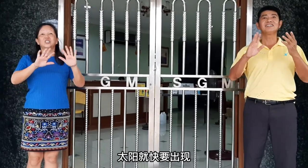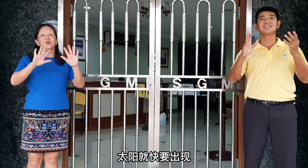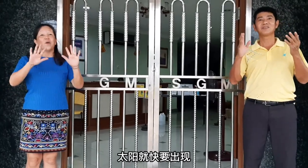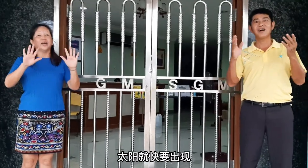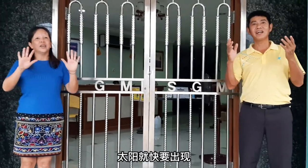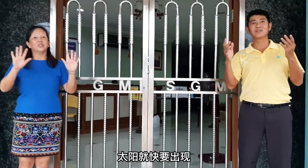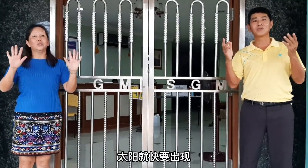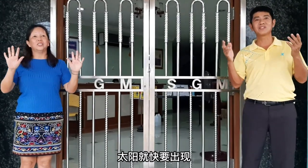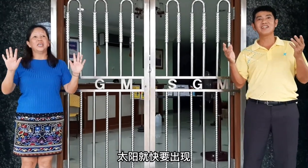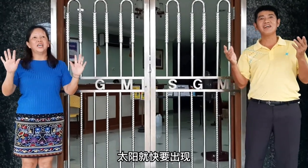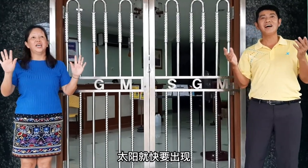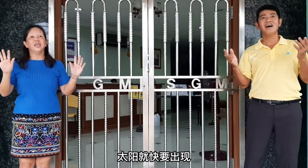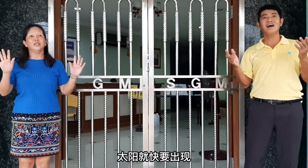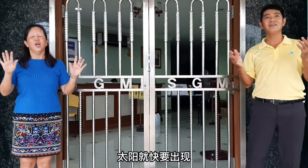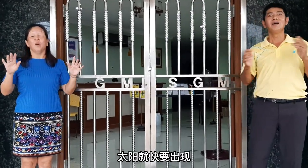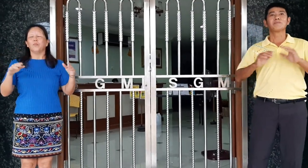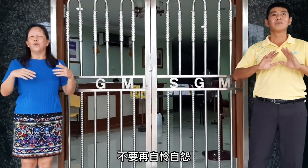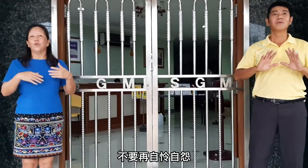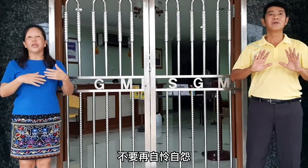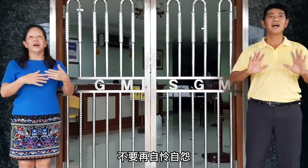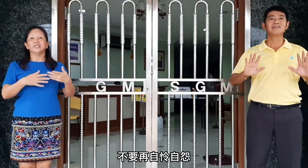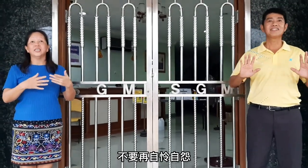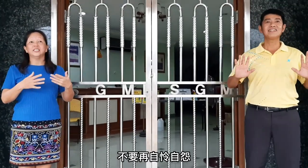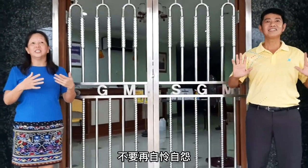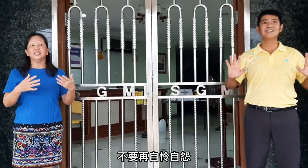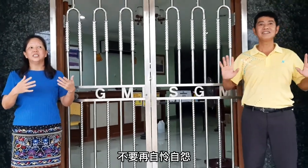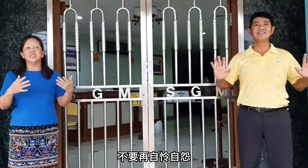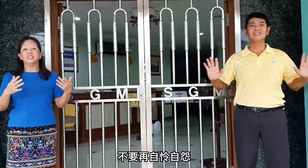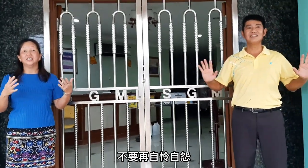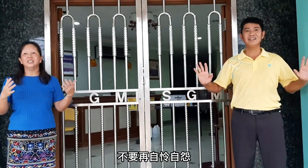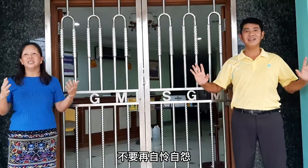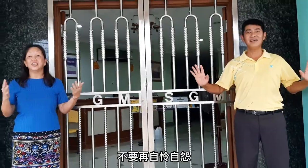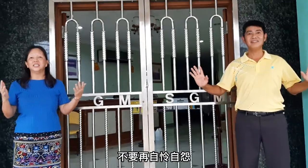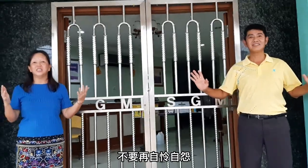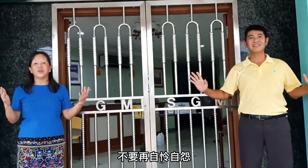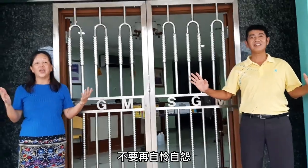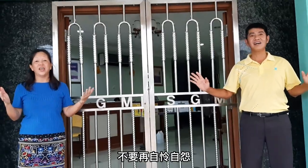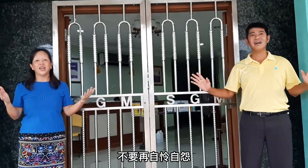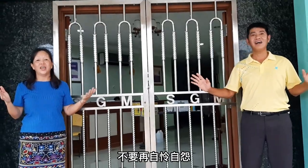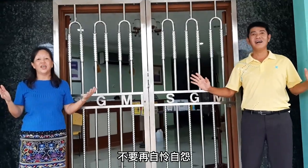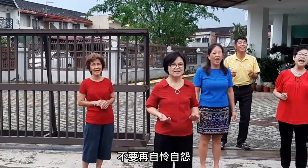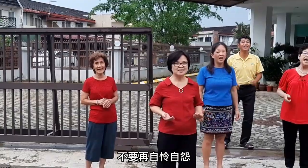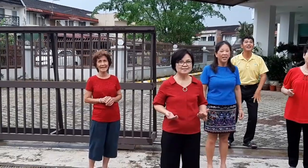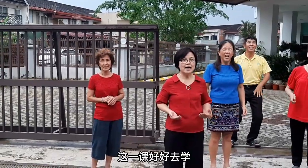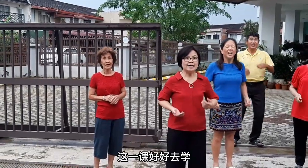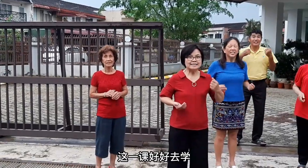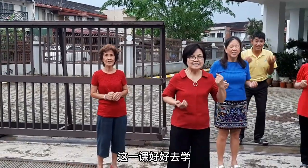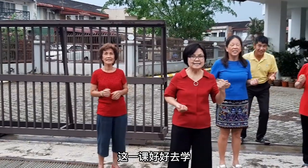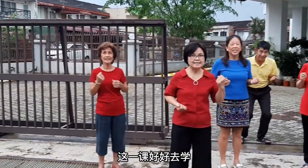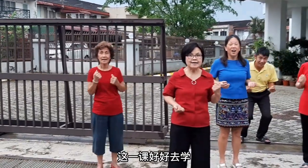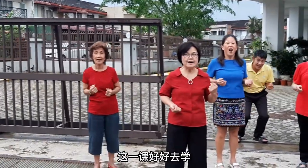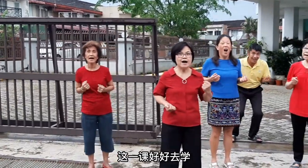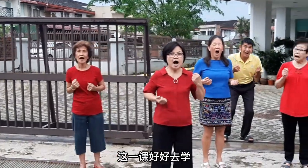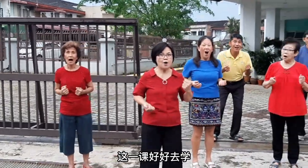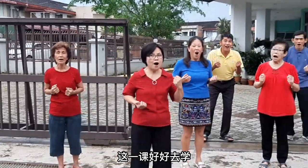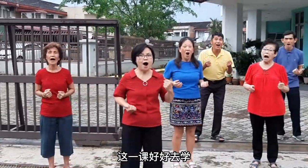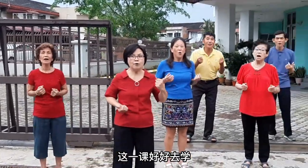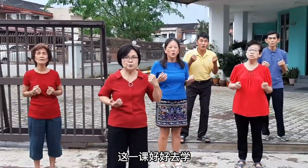快要出现，不要再自怨自艳。这一刻傲傲去